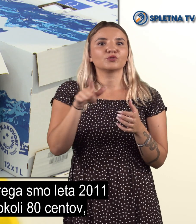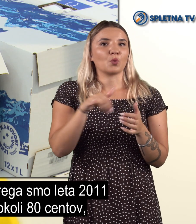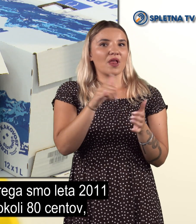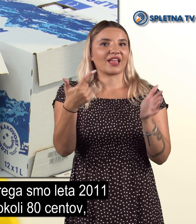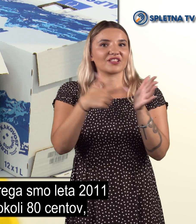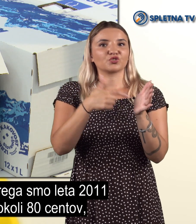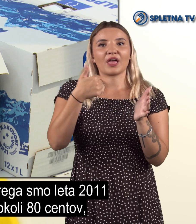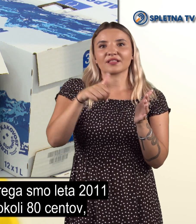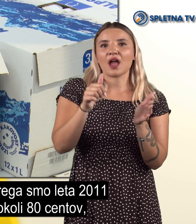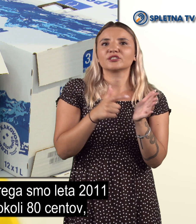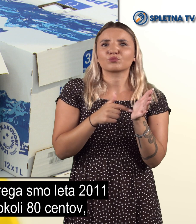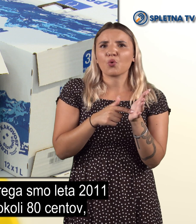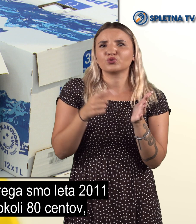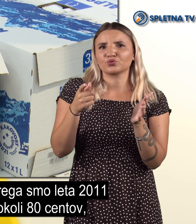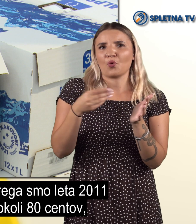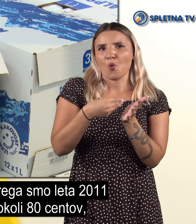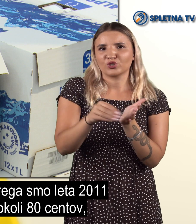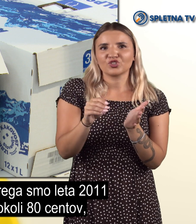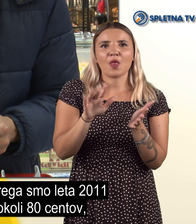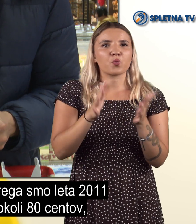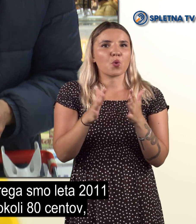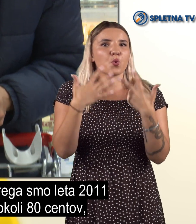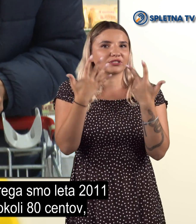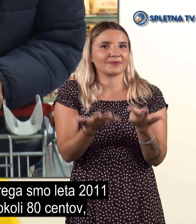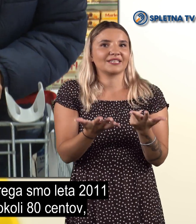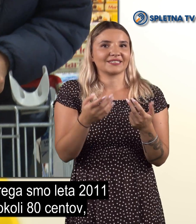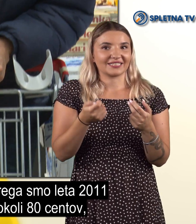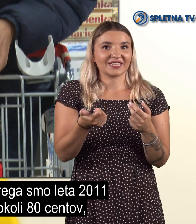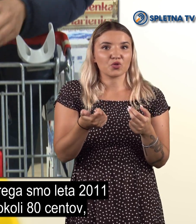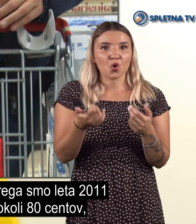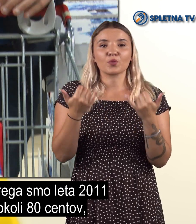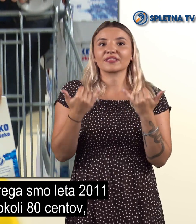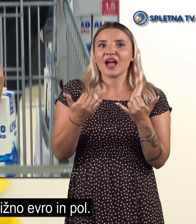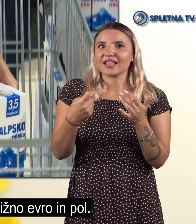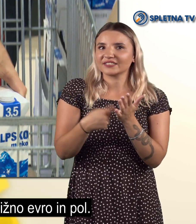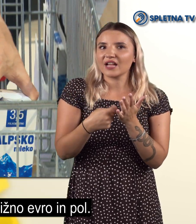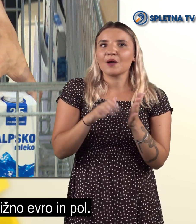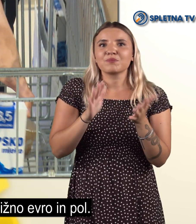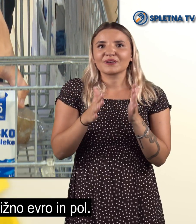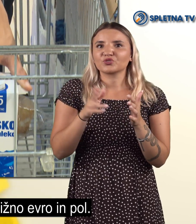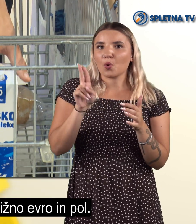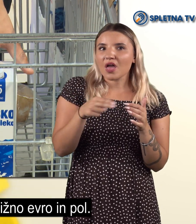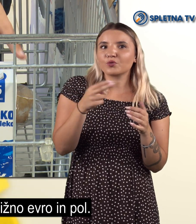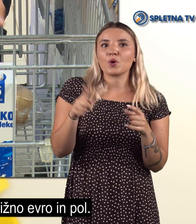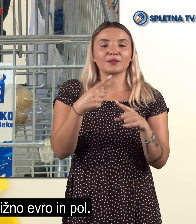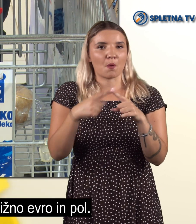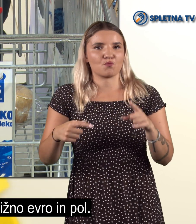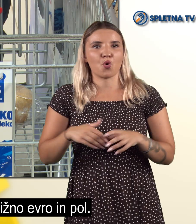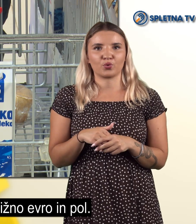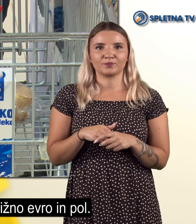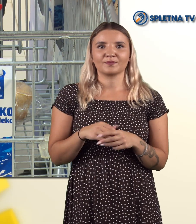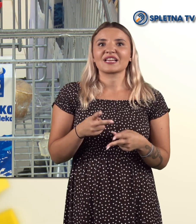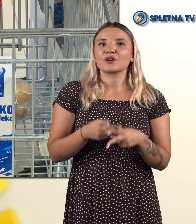mleka, za katerega smo leta 2011 pogosto odšteli okoli 80 centov, danes stane približno 1,5